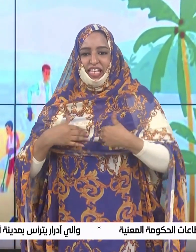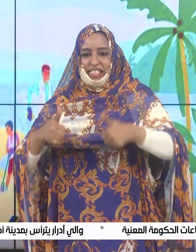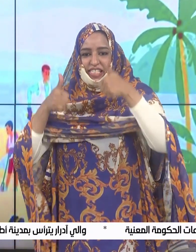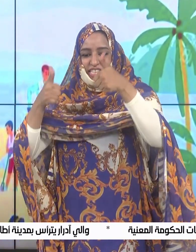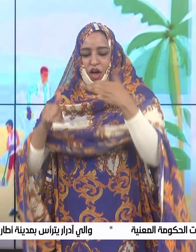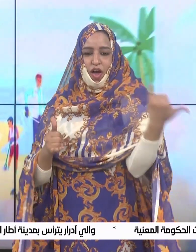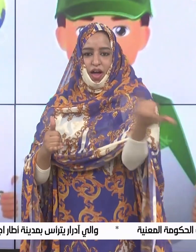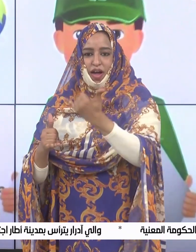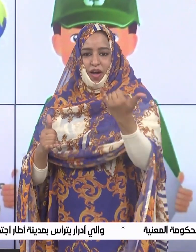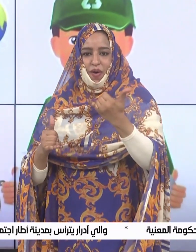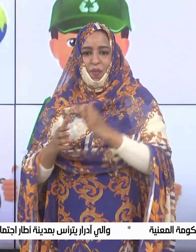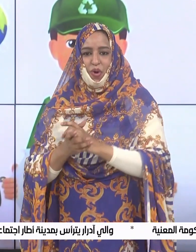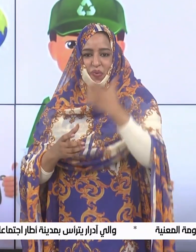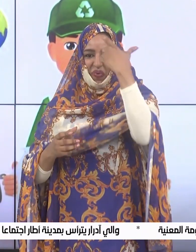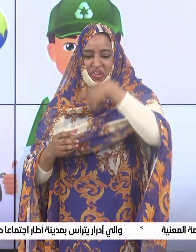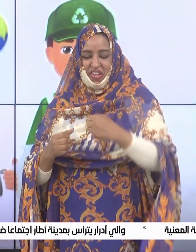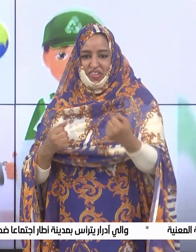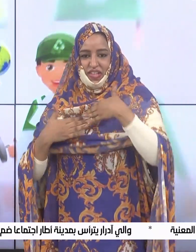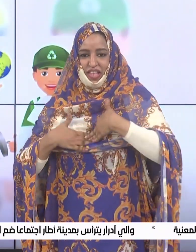توفير الطاقة وتنقية الهواء.